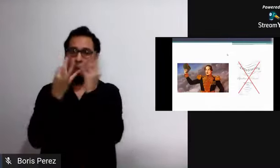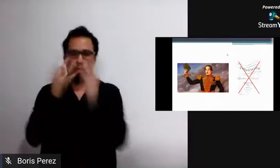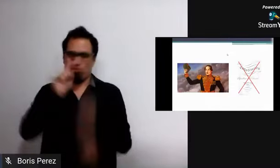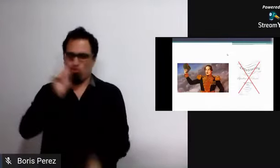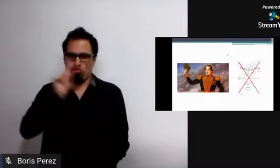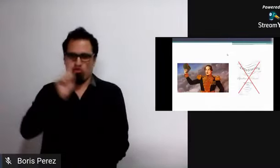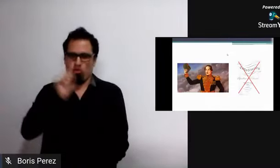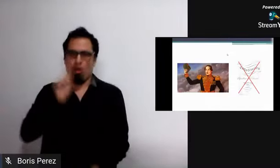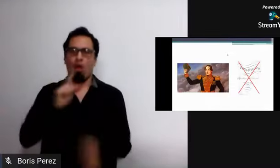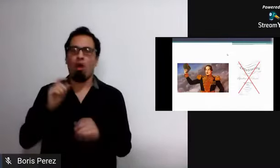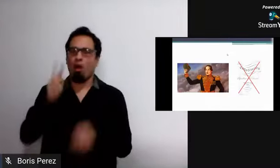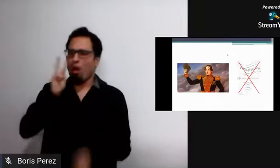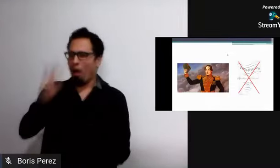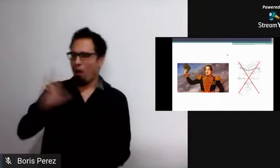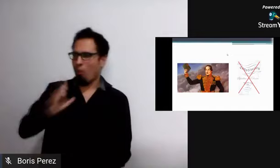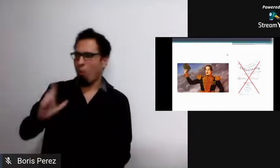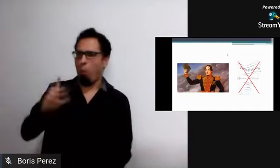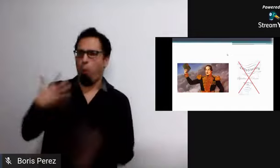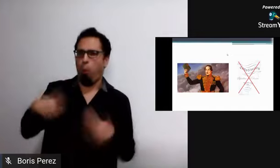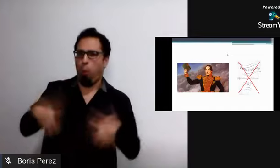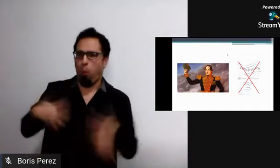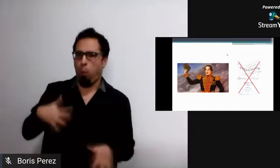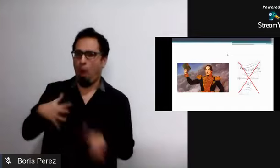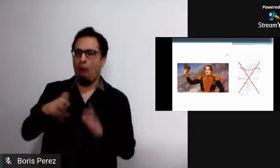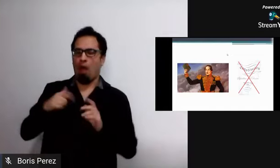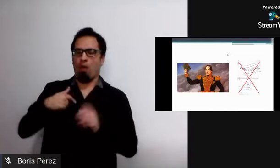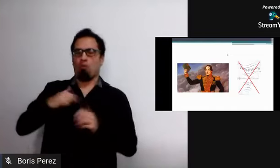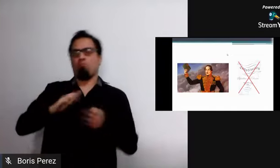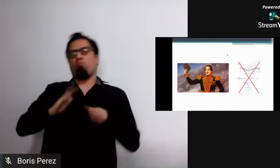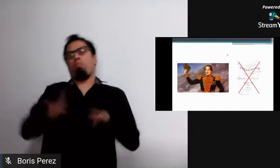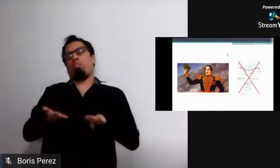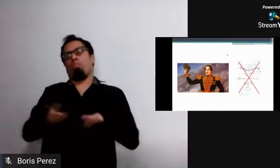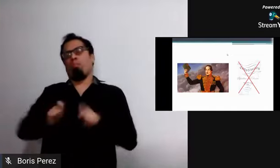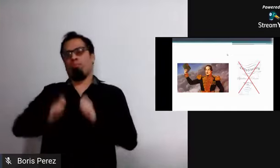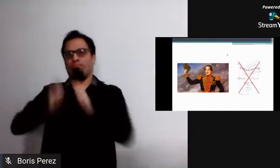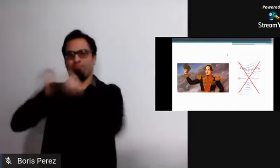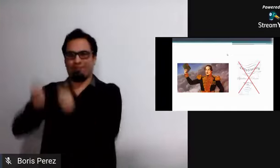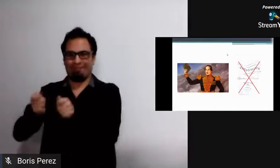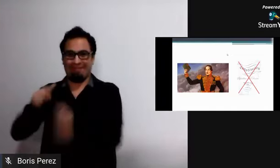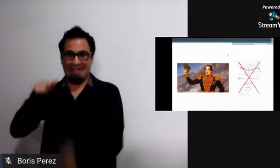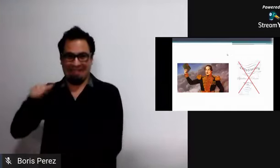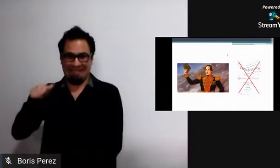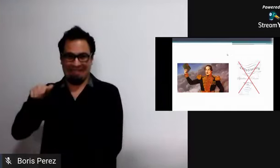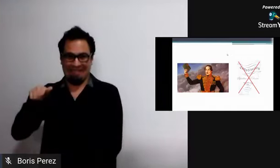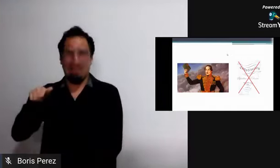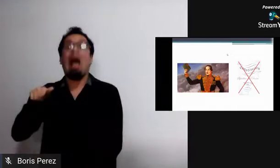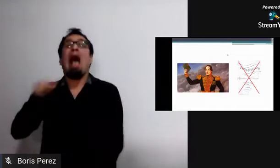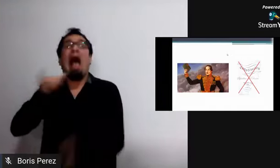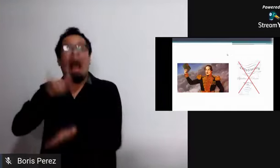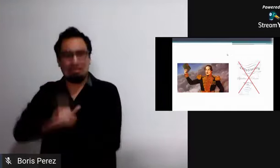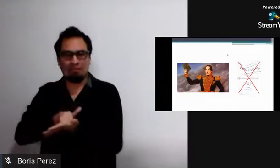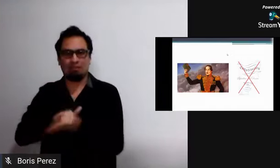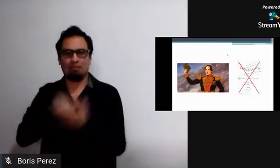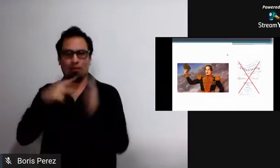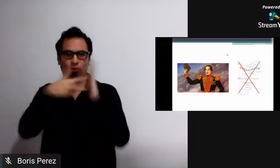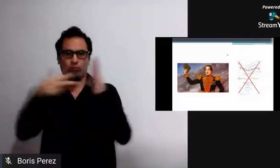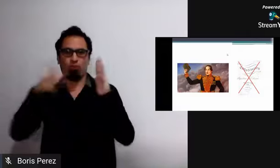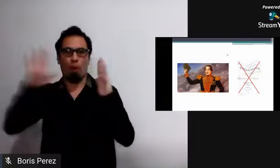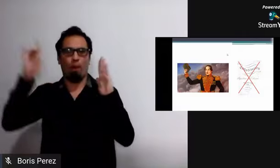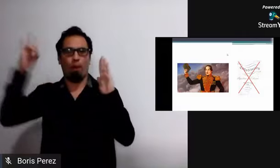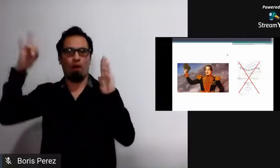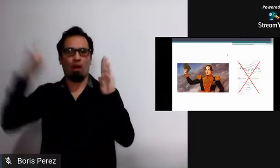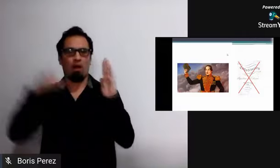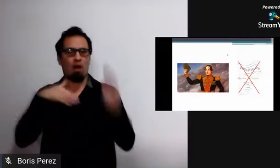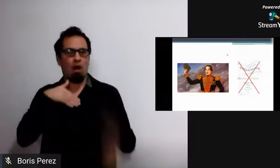sino una presidencia que era en el tiempo muy extendida, hasta que ese presidente fallezca y luego sí se